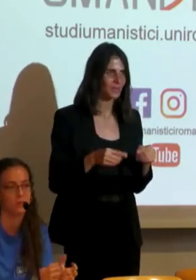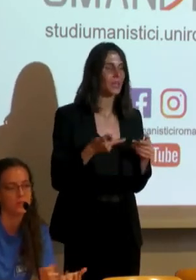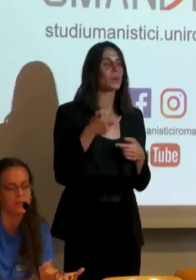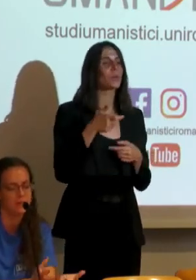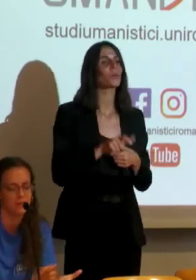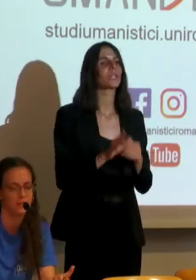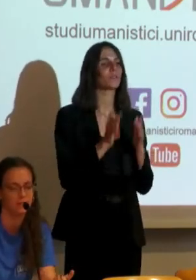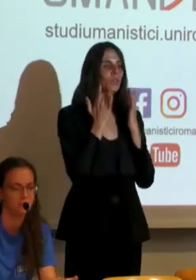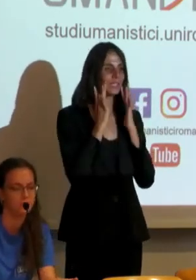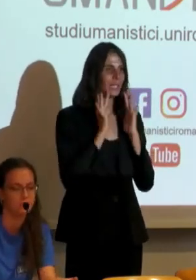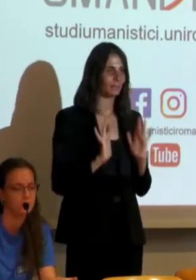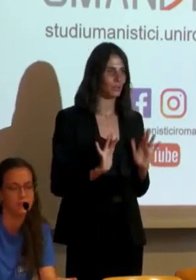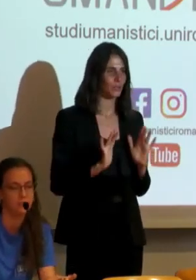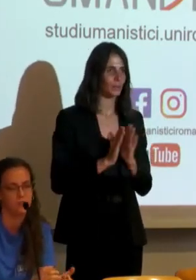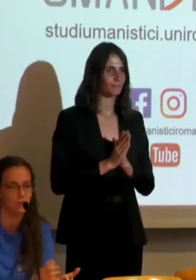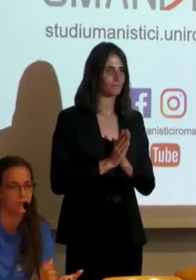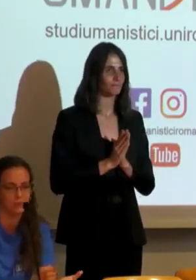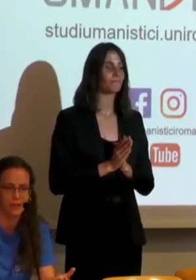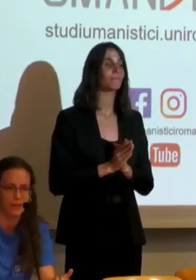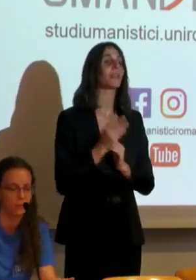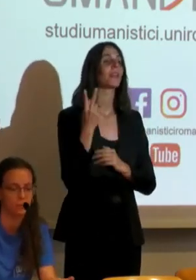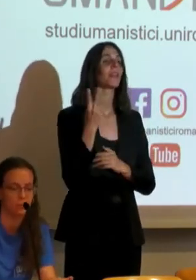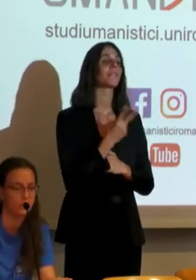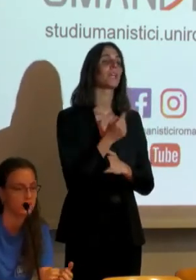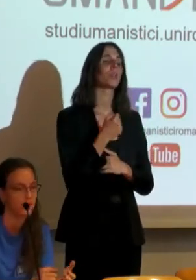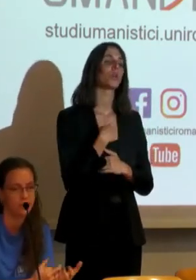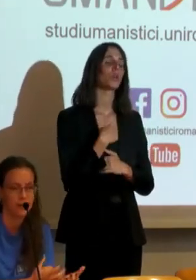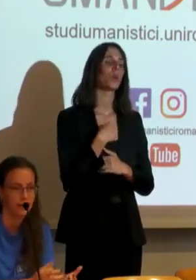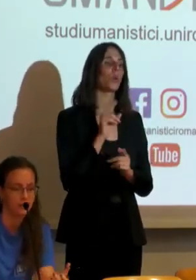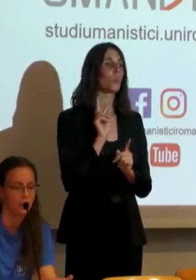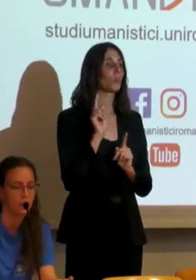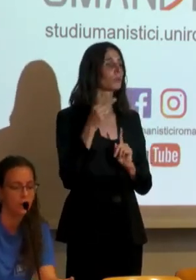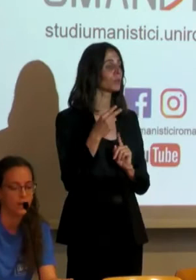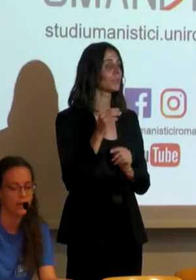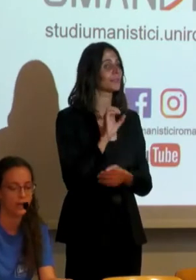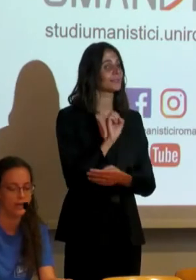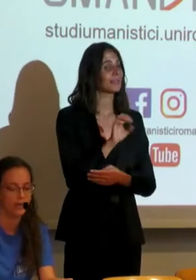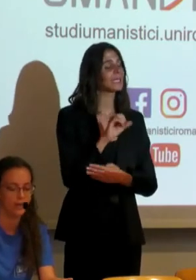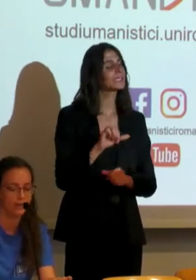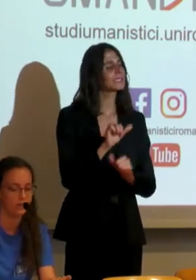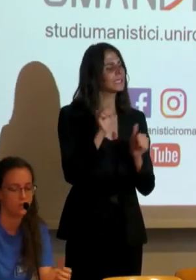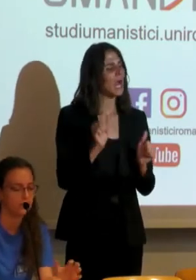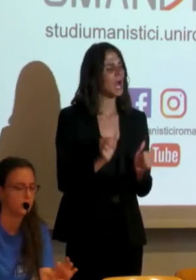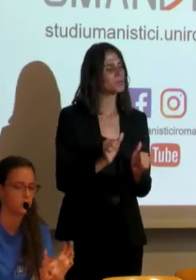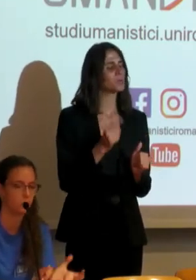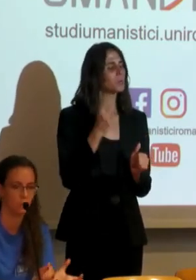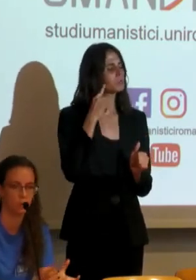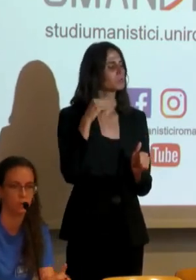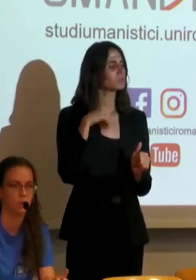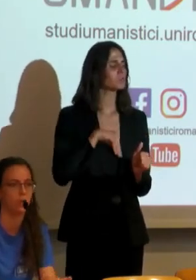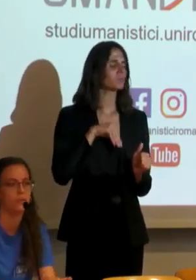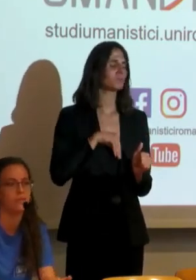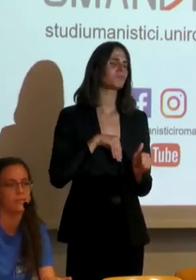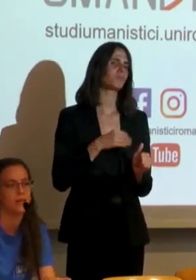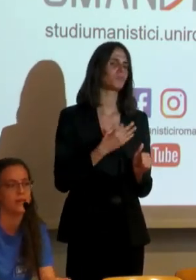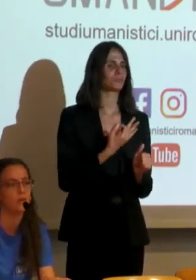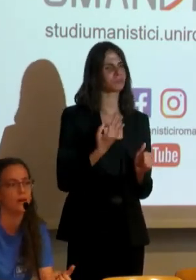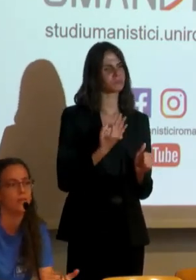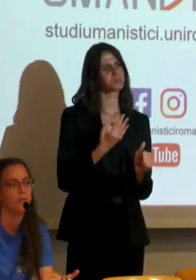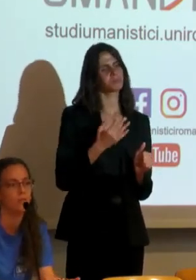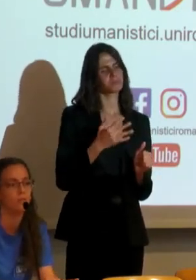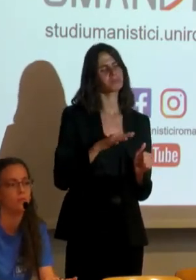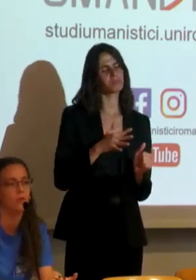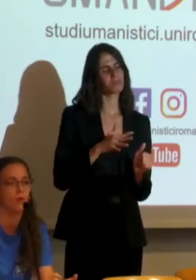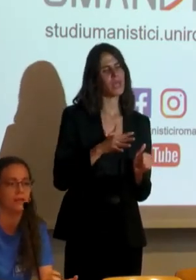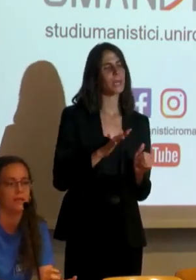che nonostante mi fossi trovata bene dal punto di vista didattico e insomma per tutto il contorno universitario,